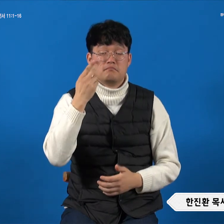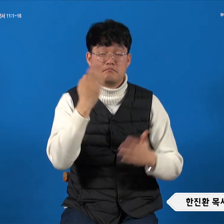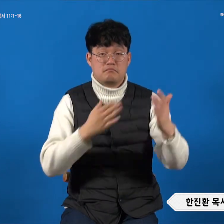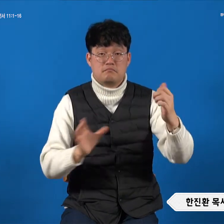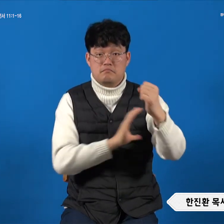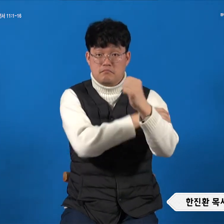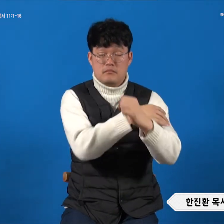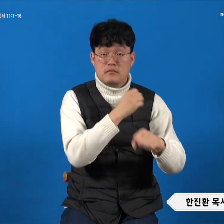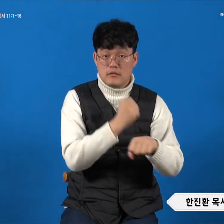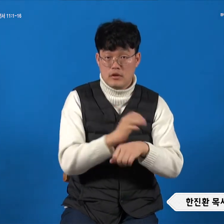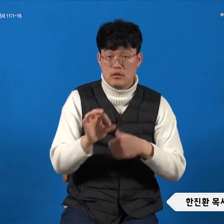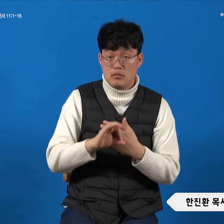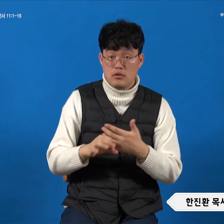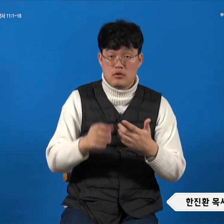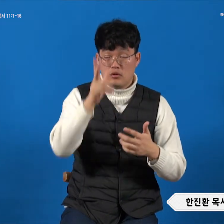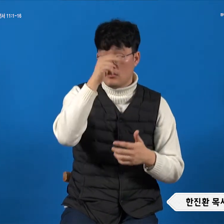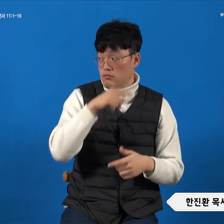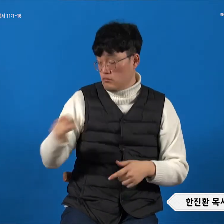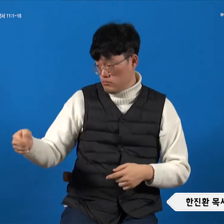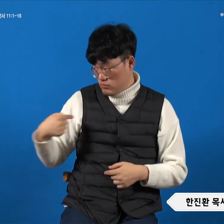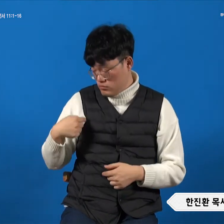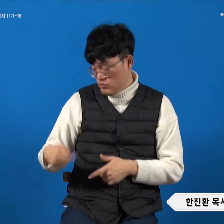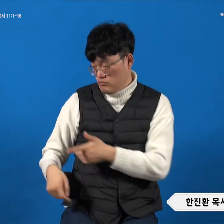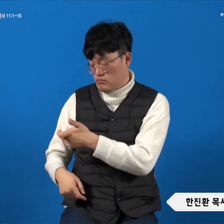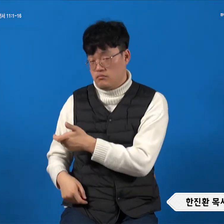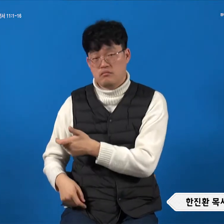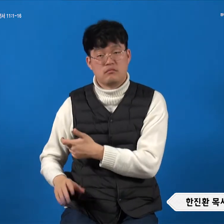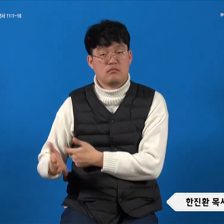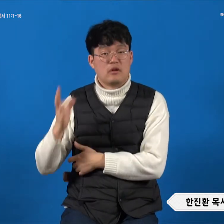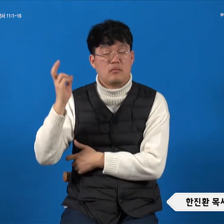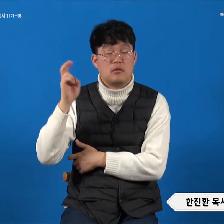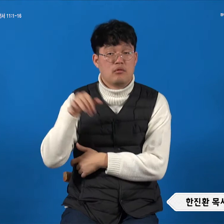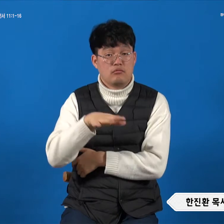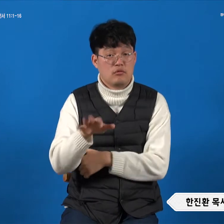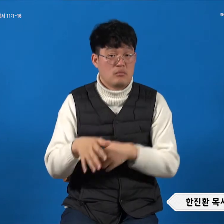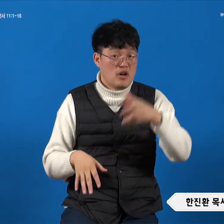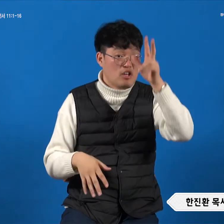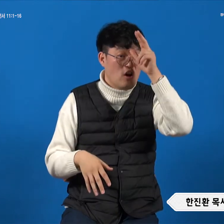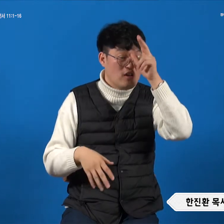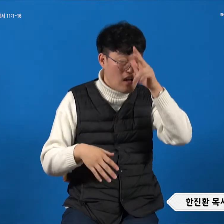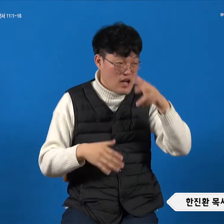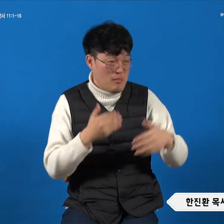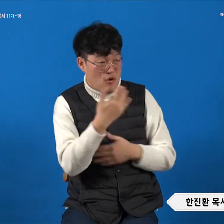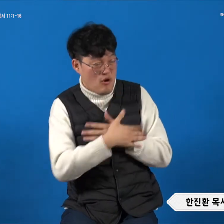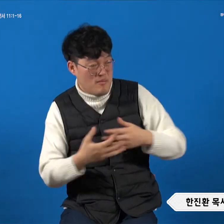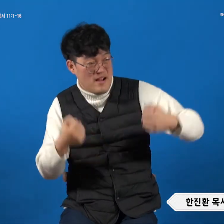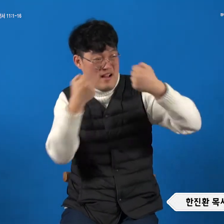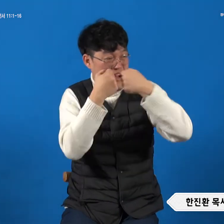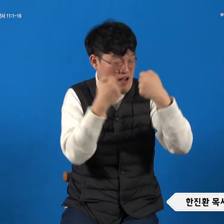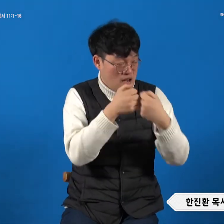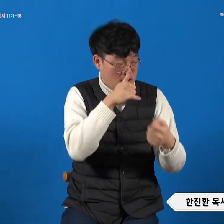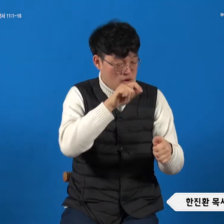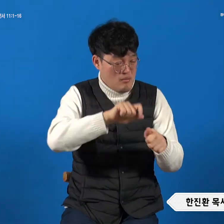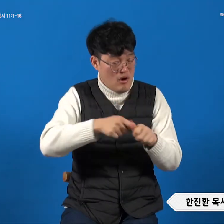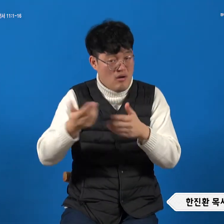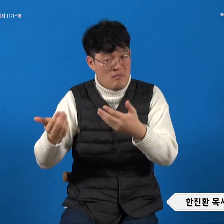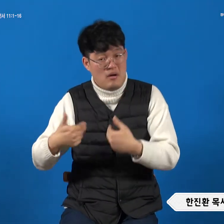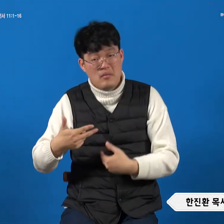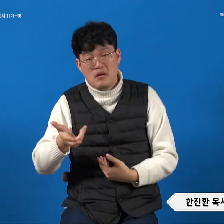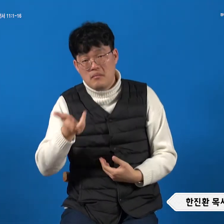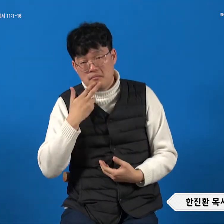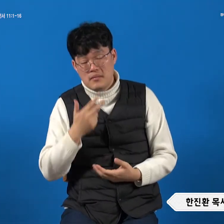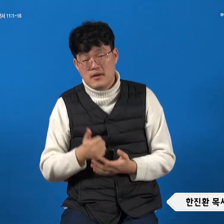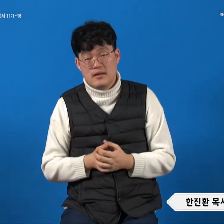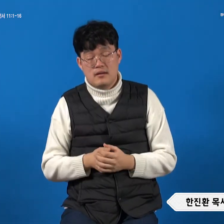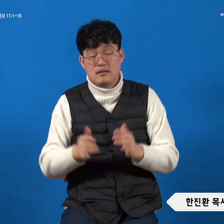미국에서 그랬다면 당장 경찰 총 맞습니다. 그런데 우리는 경찰하고 몸싸움을 해도 별로 벌도 받지도